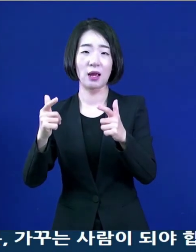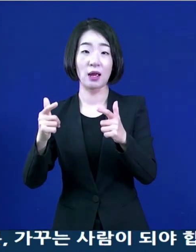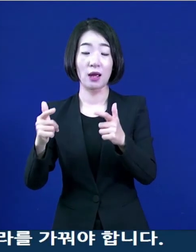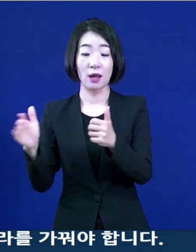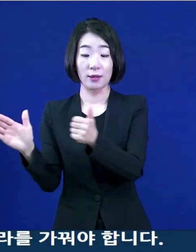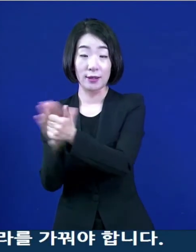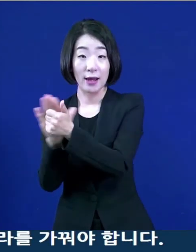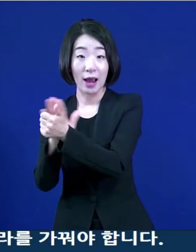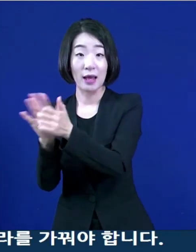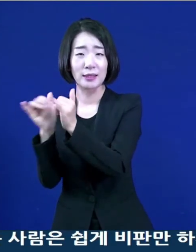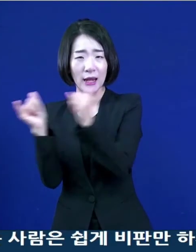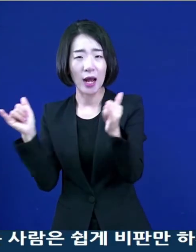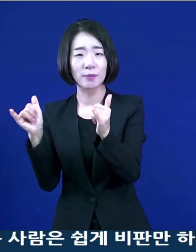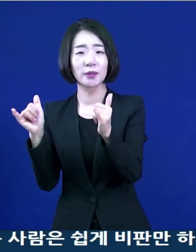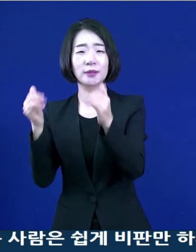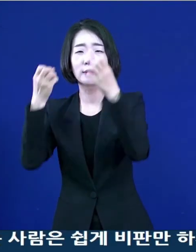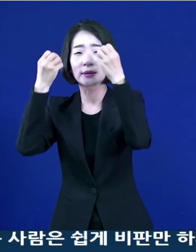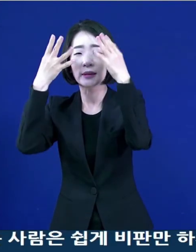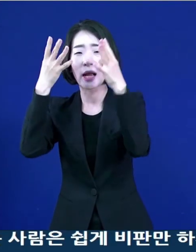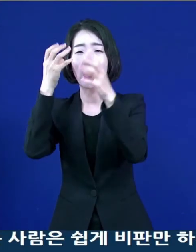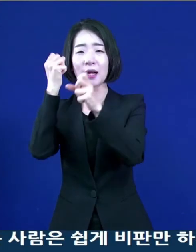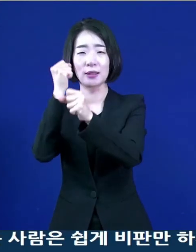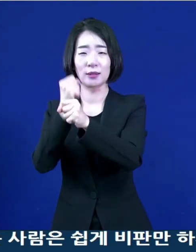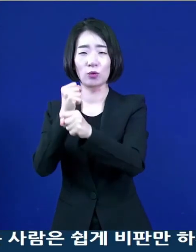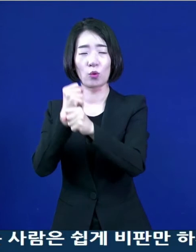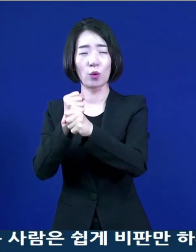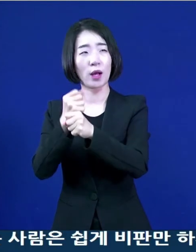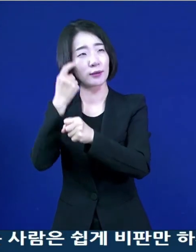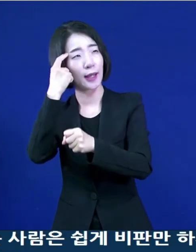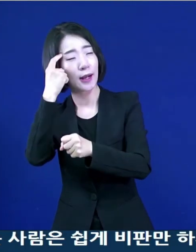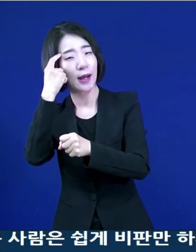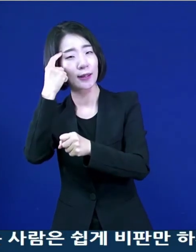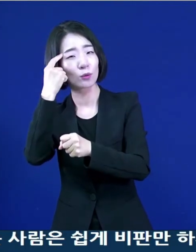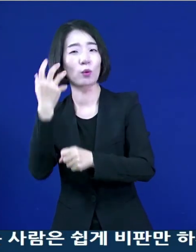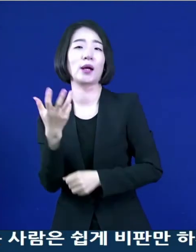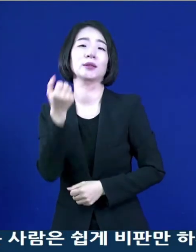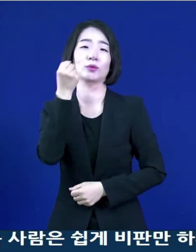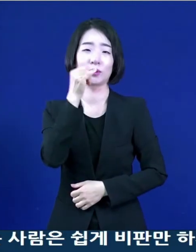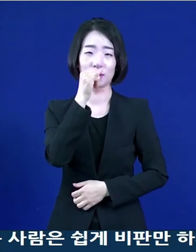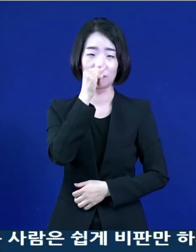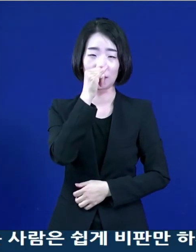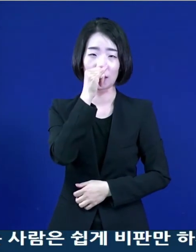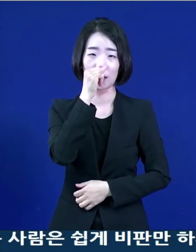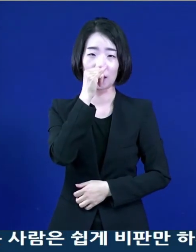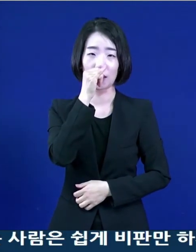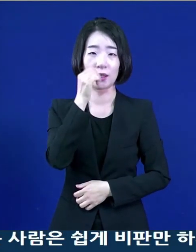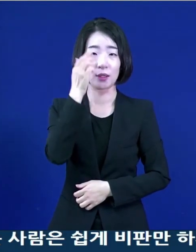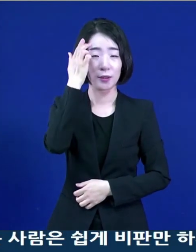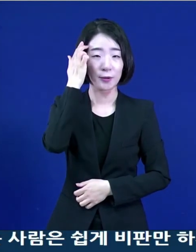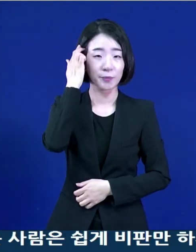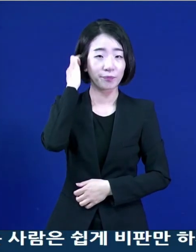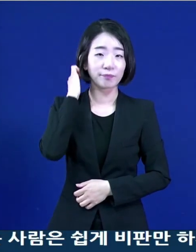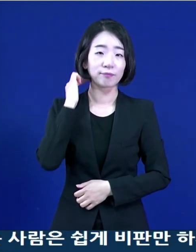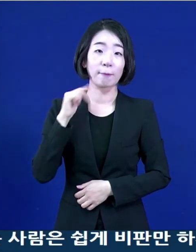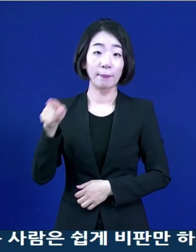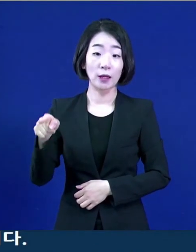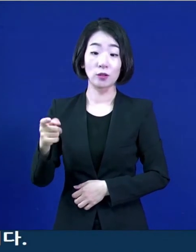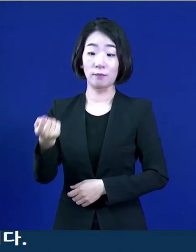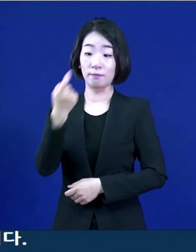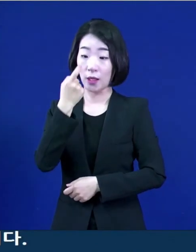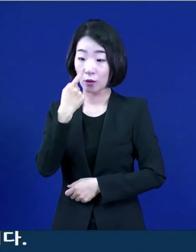가꾸는 사람은 창조적인 얘기를 하는 거죠. 그 안에서 정말 흥을 느낄 수 있는 겁니다. 그럴